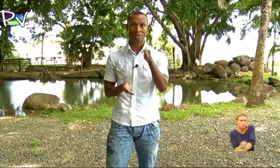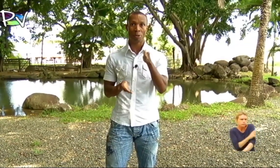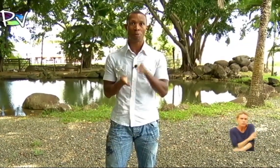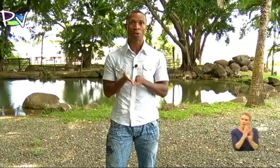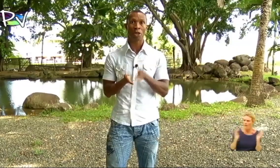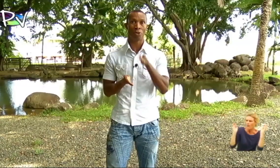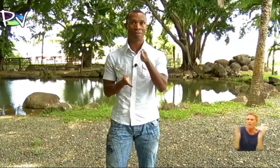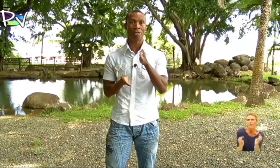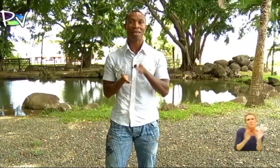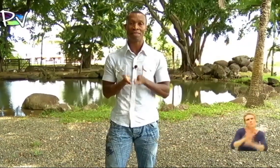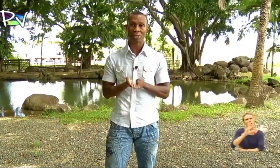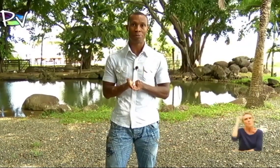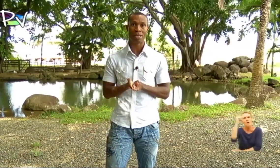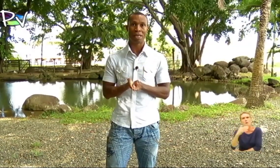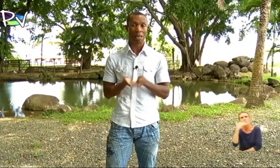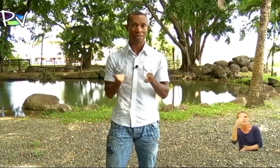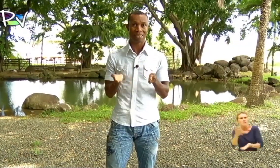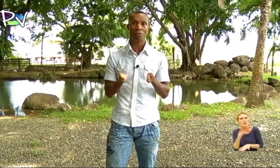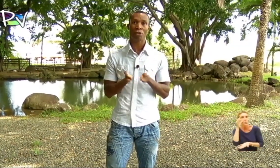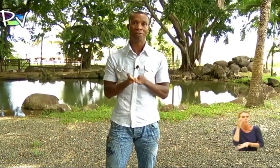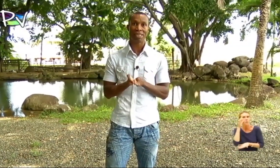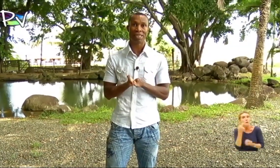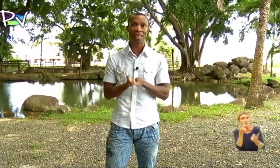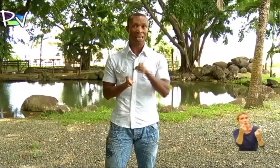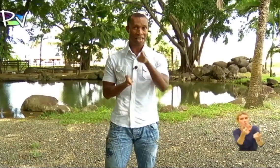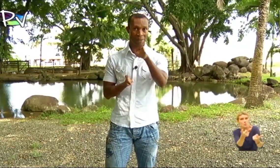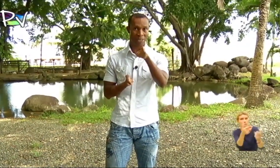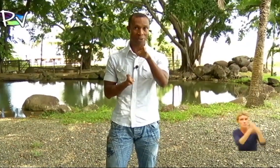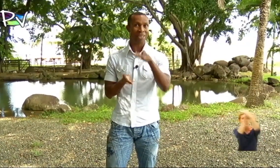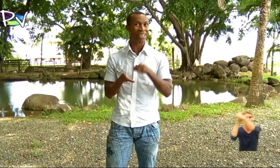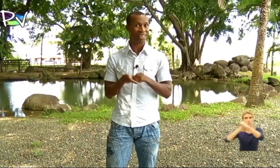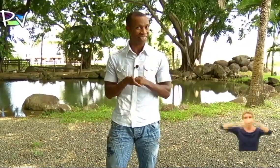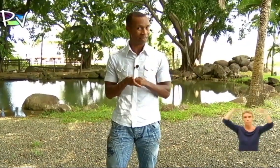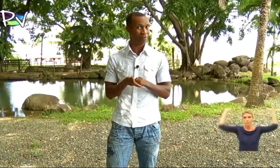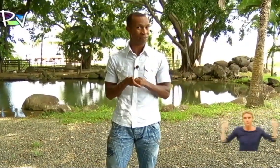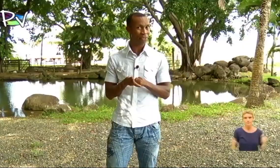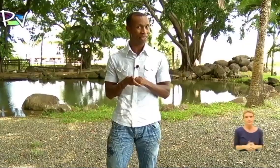terreau porteur d'un avenir à visage humain. Merci de votre fidélité, à bientôt et laissez papillon voler!